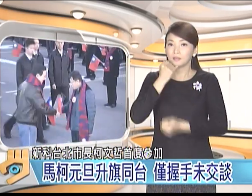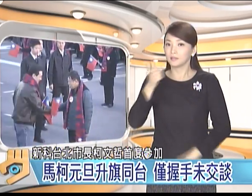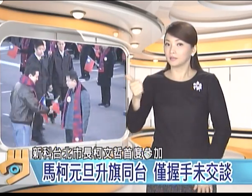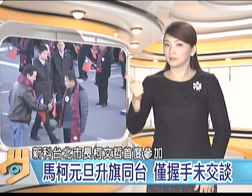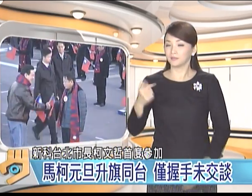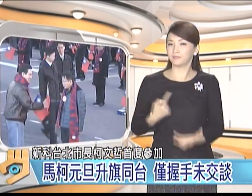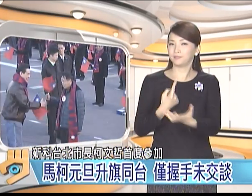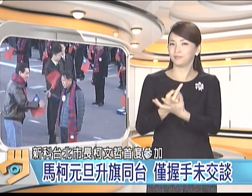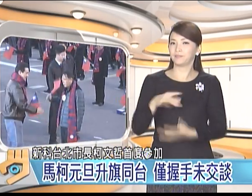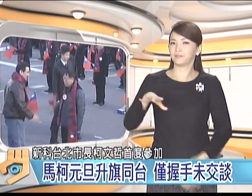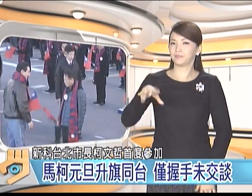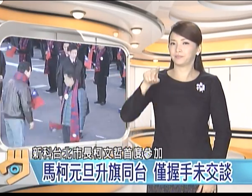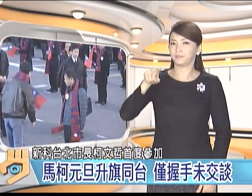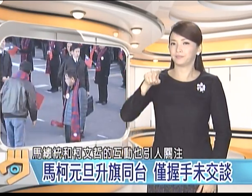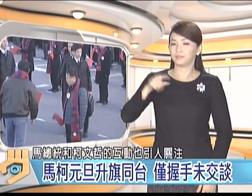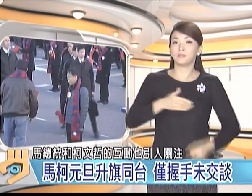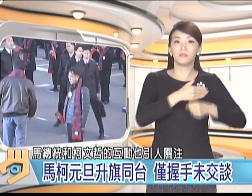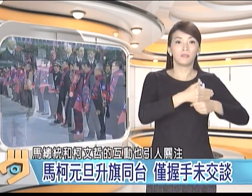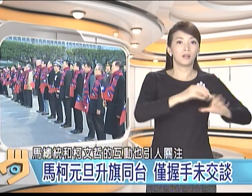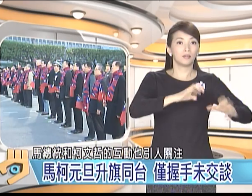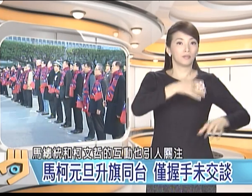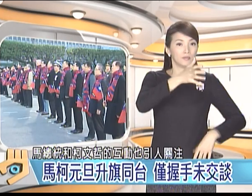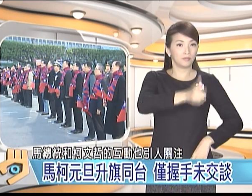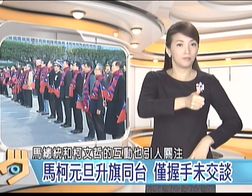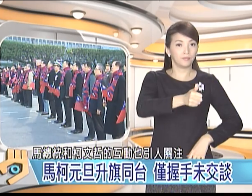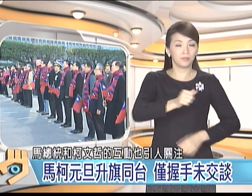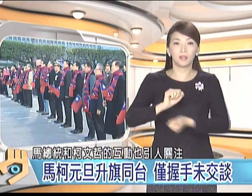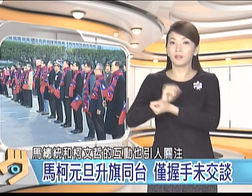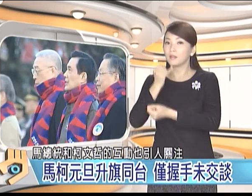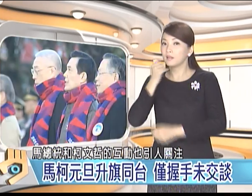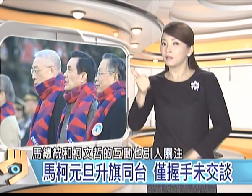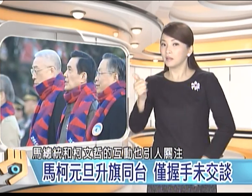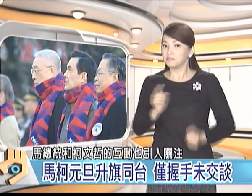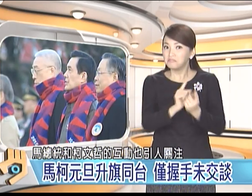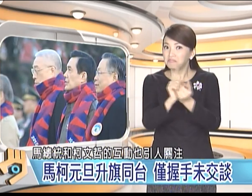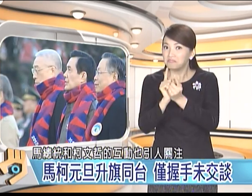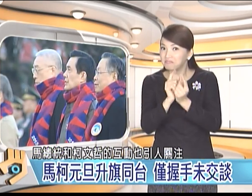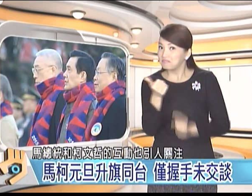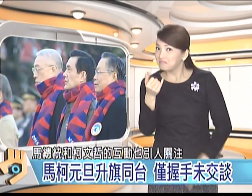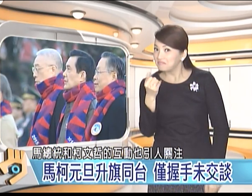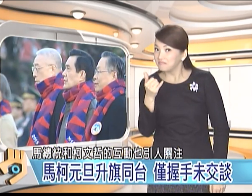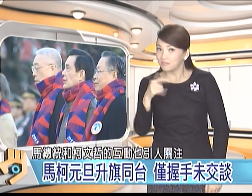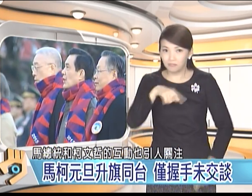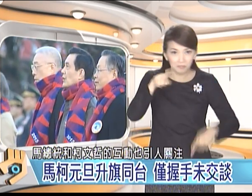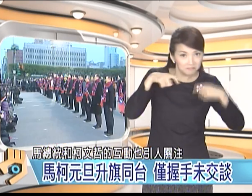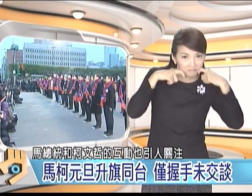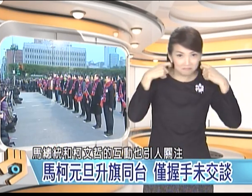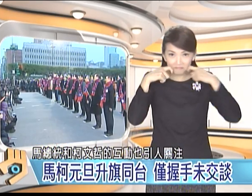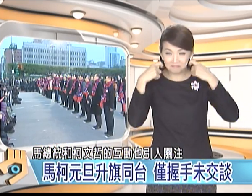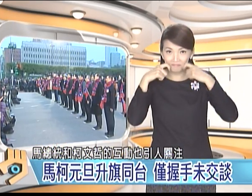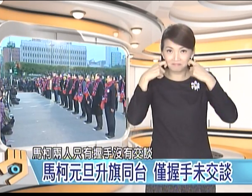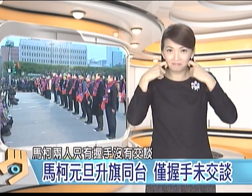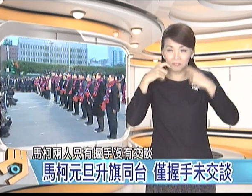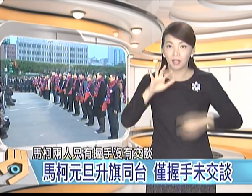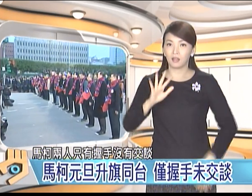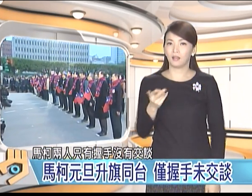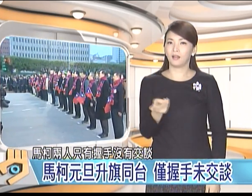加，马总统和柯文哲的互动也引人关注。马柯两人只有